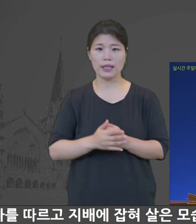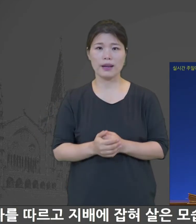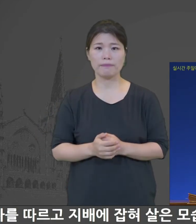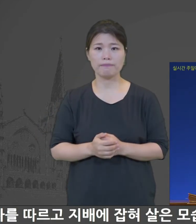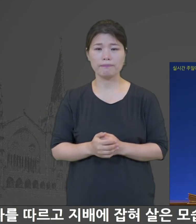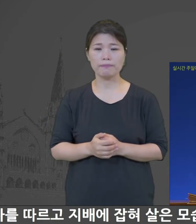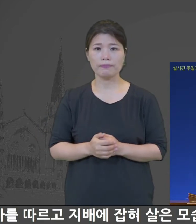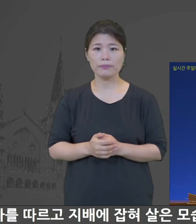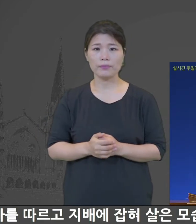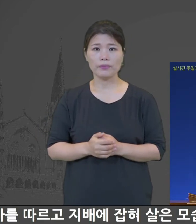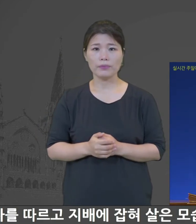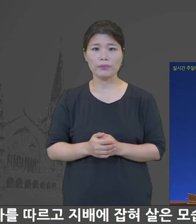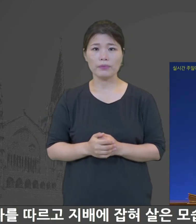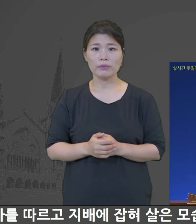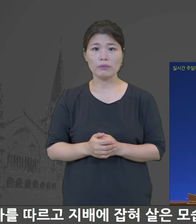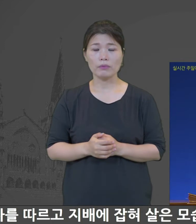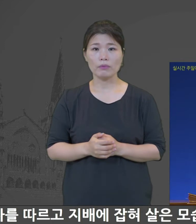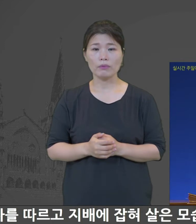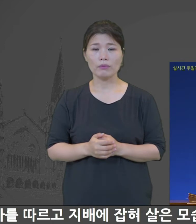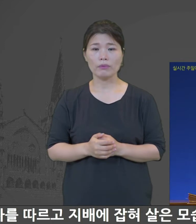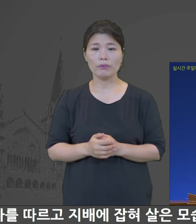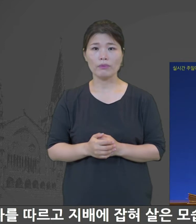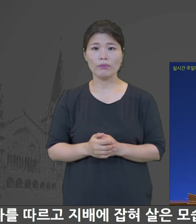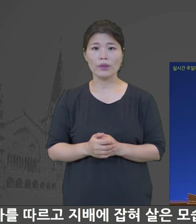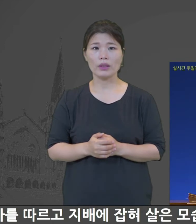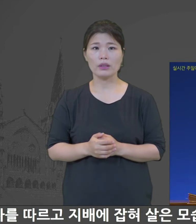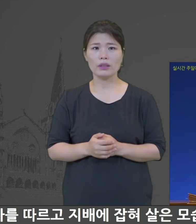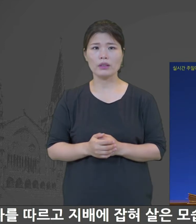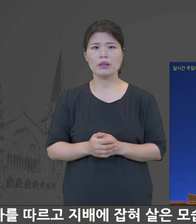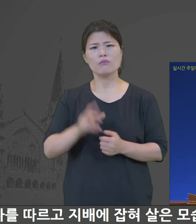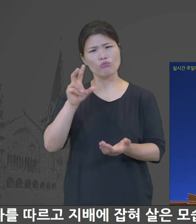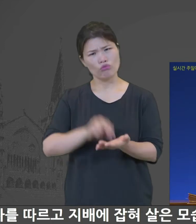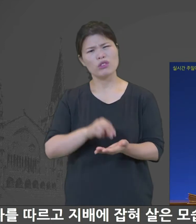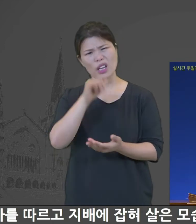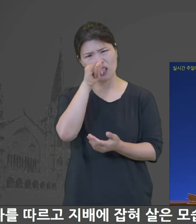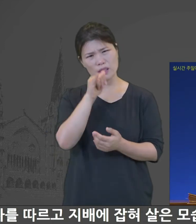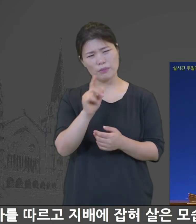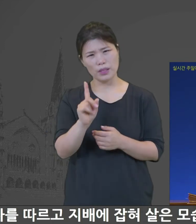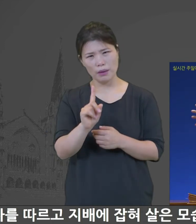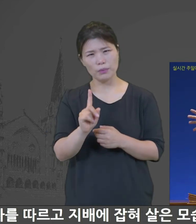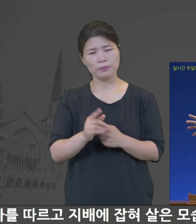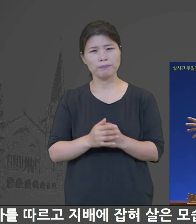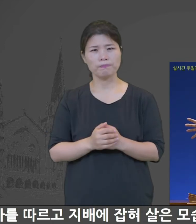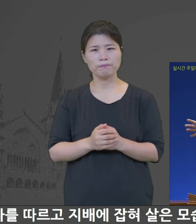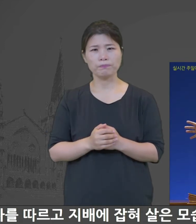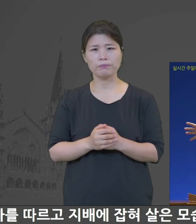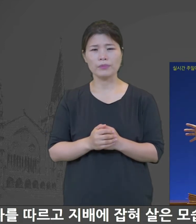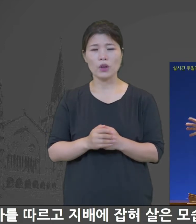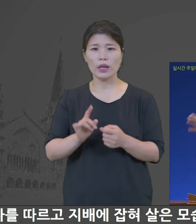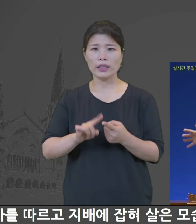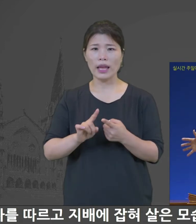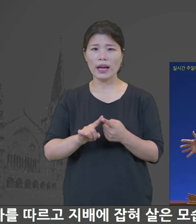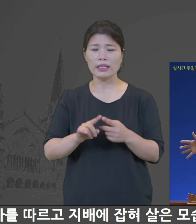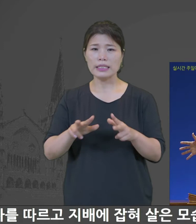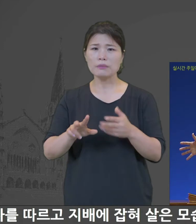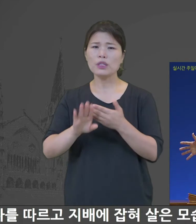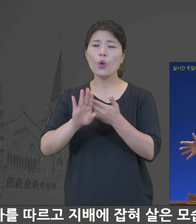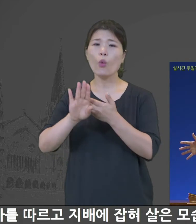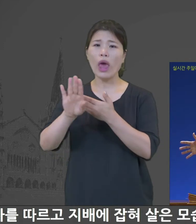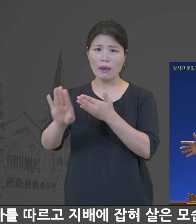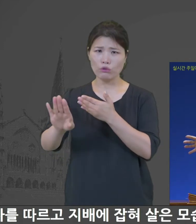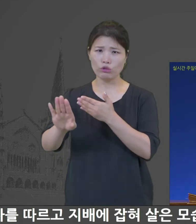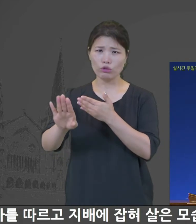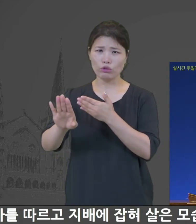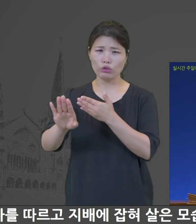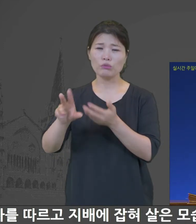겁니다. 여기에 또 하나 문제가 있어요. 이건 외부에 있는 문제였잖아요. 이건 외부에 있는